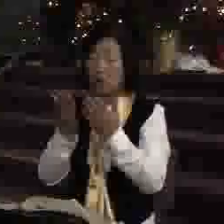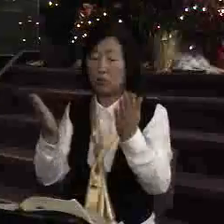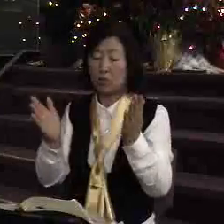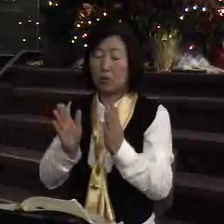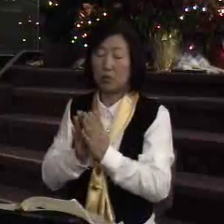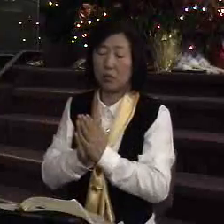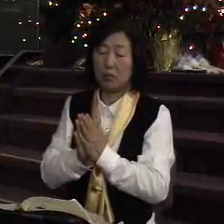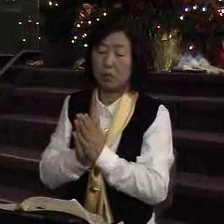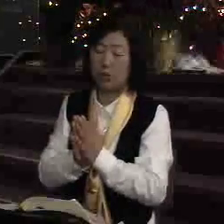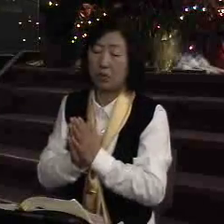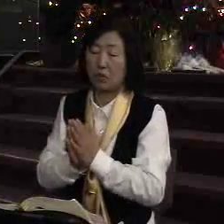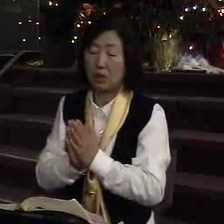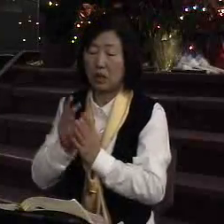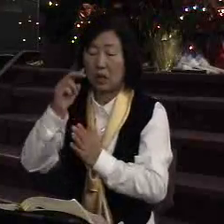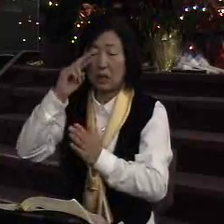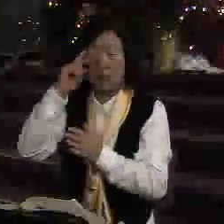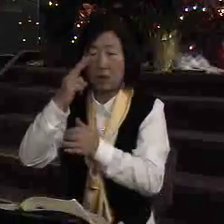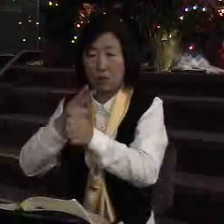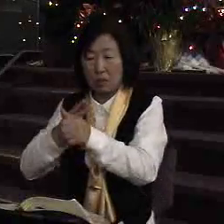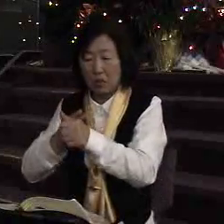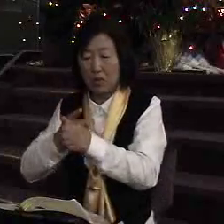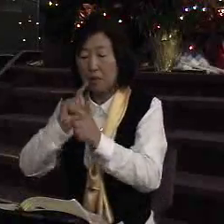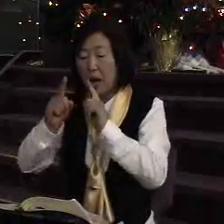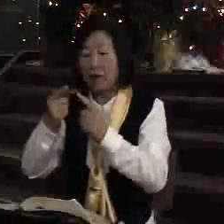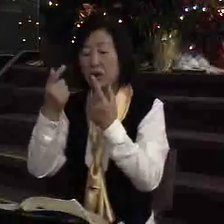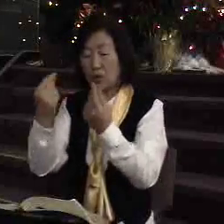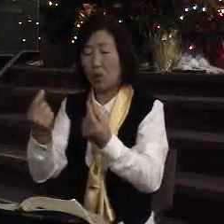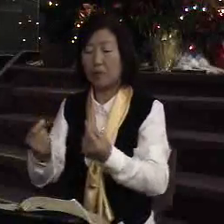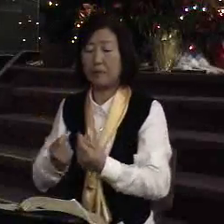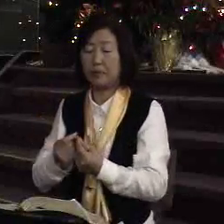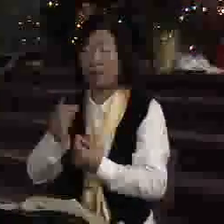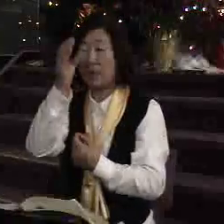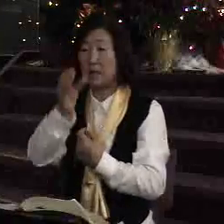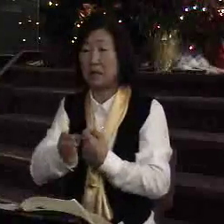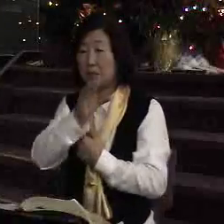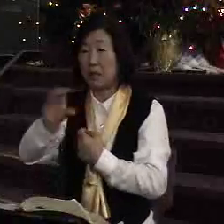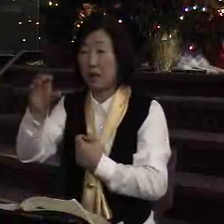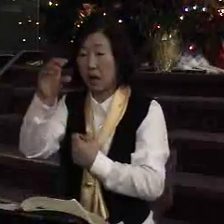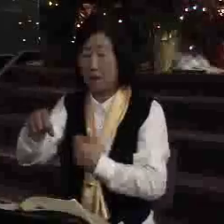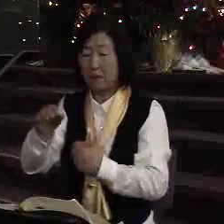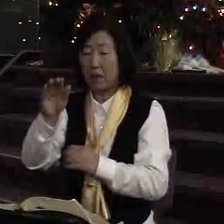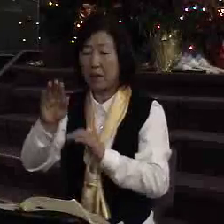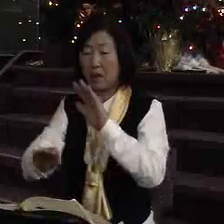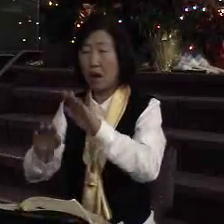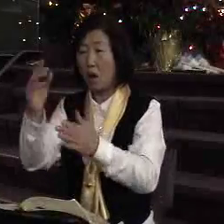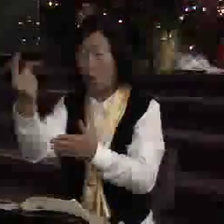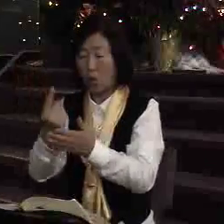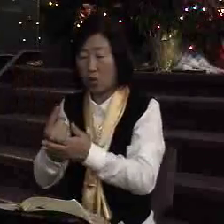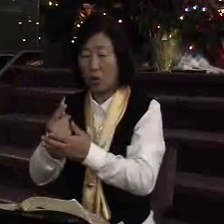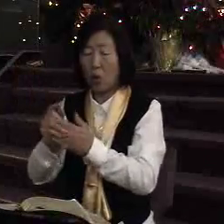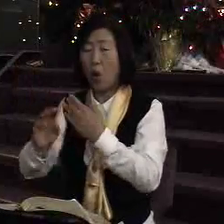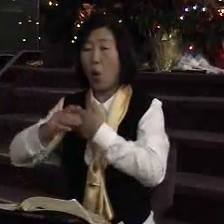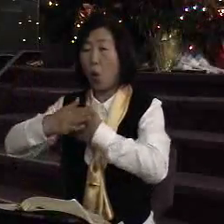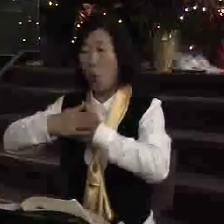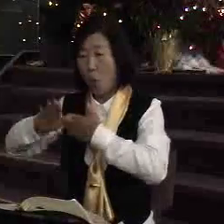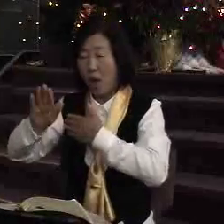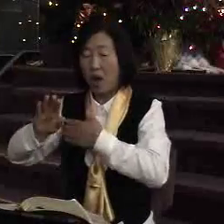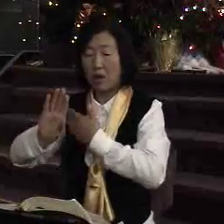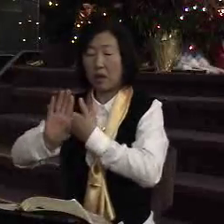여러분, 사도 바울이 말한 것처럼 십자가 앞에 나오는 것 외에 우리에게 주어진 능력이